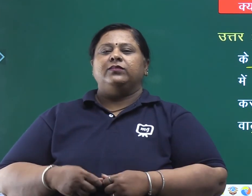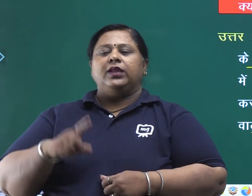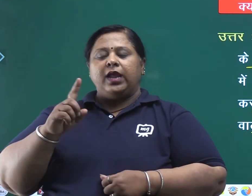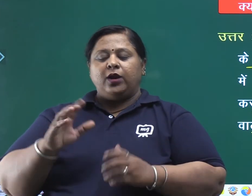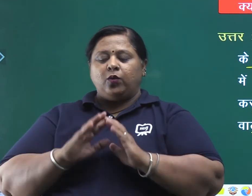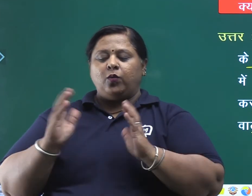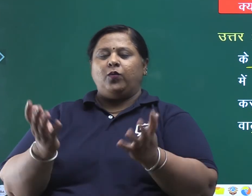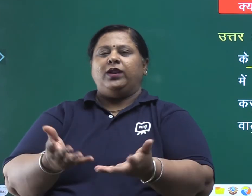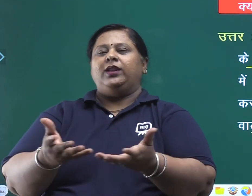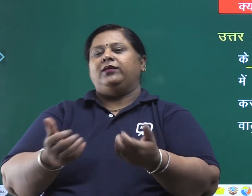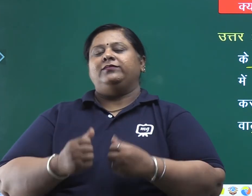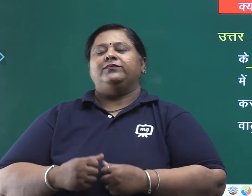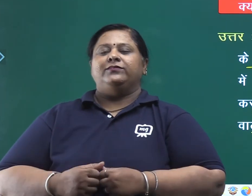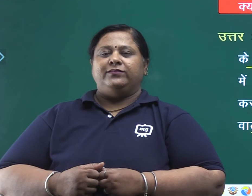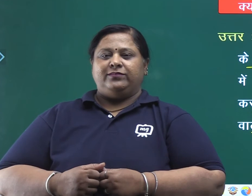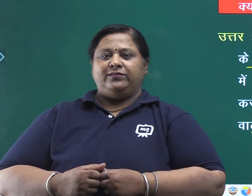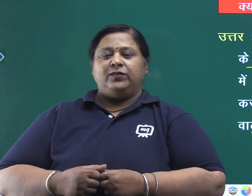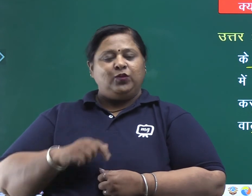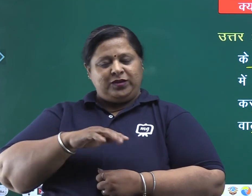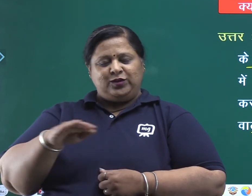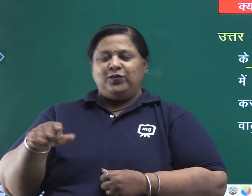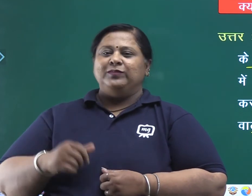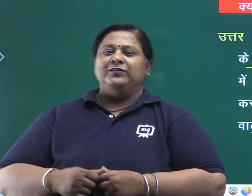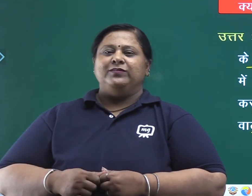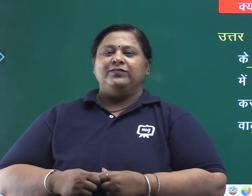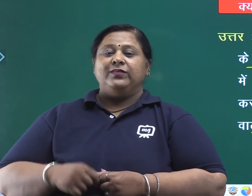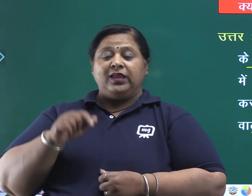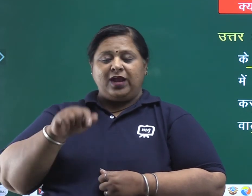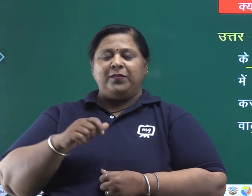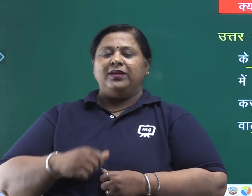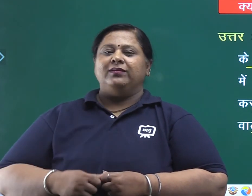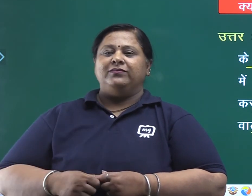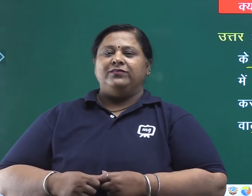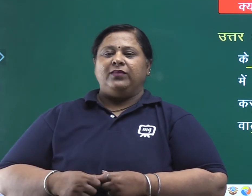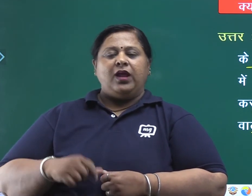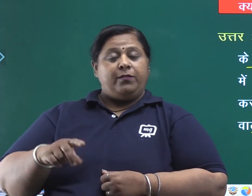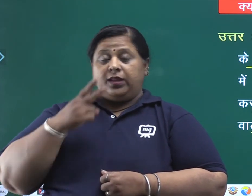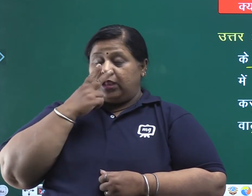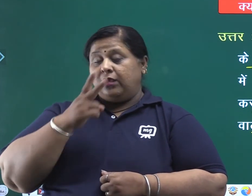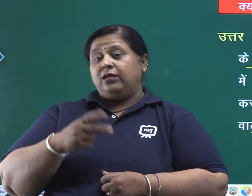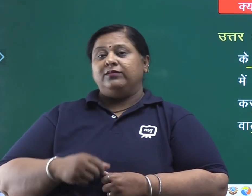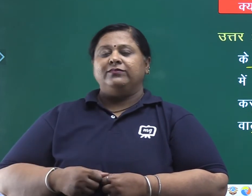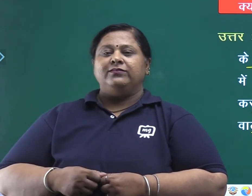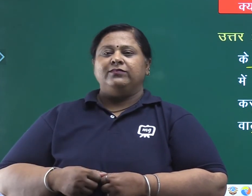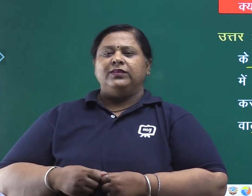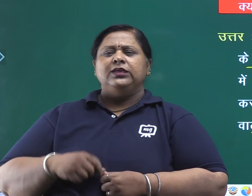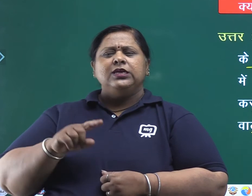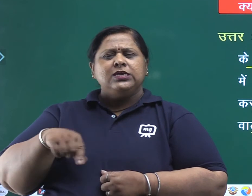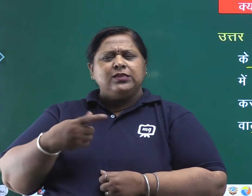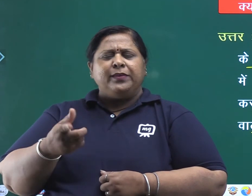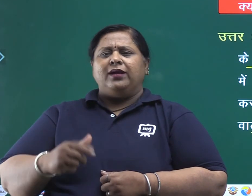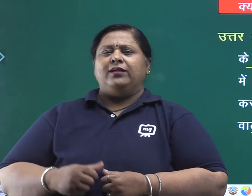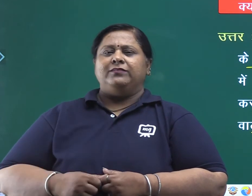एक टोकरी ली। तो बच्चों, यहाँ पर हमने देखा कि किस